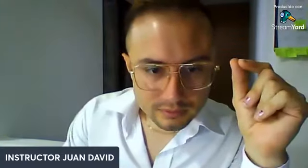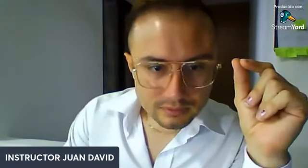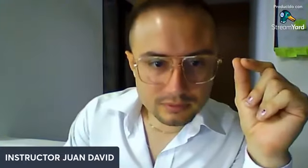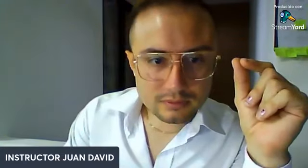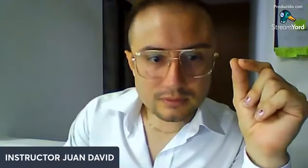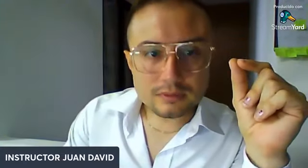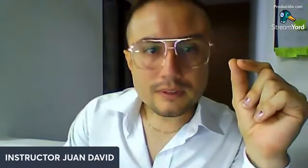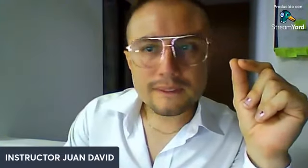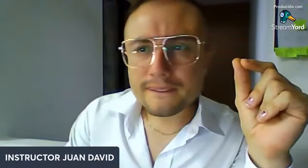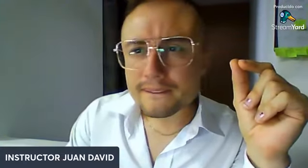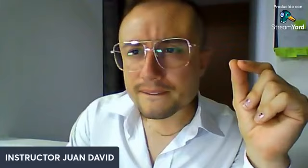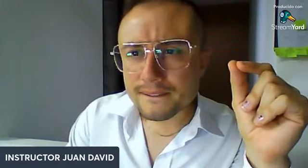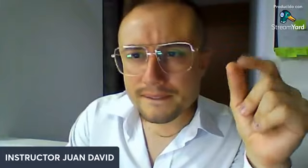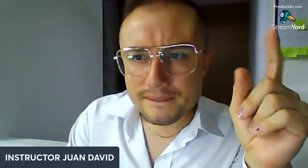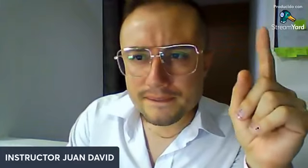Denme un momento, ya lo busco.